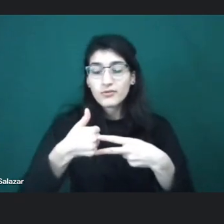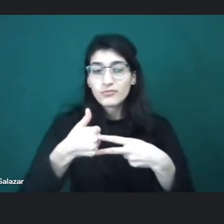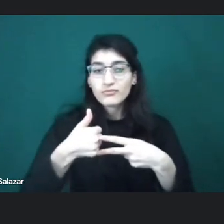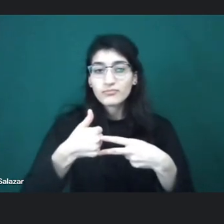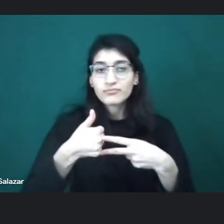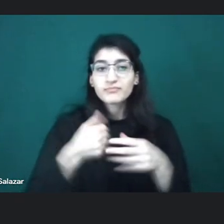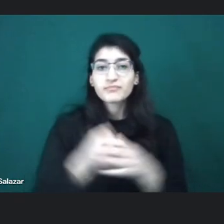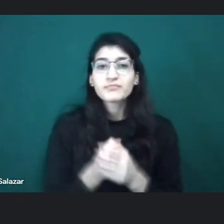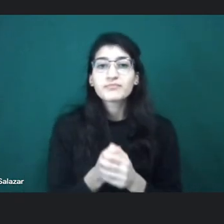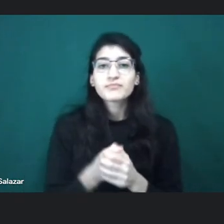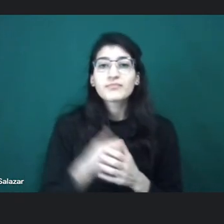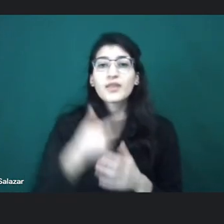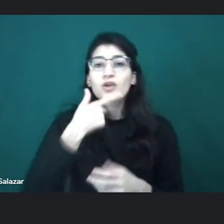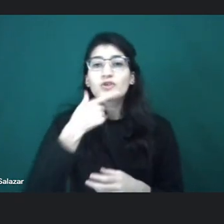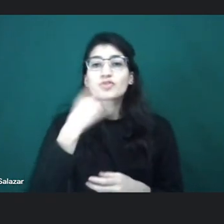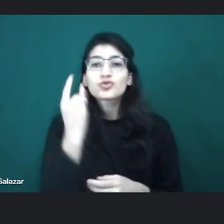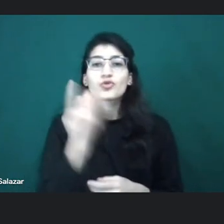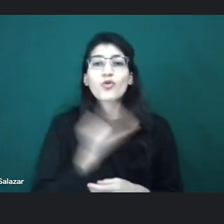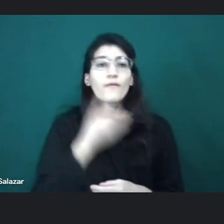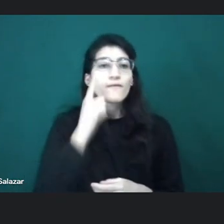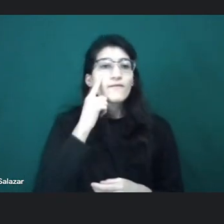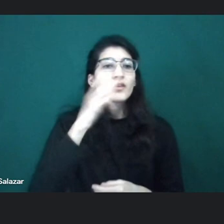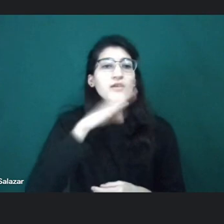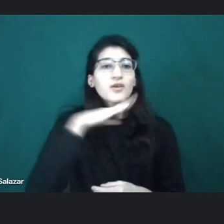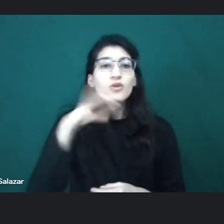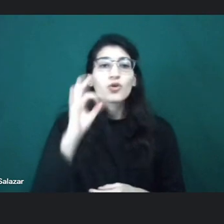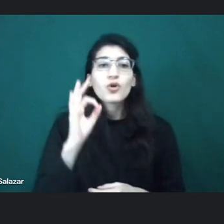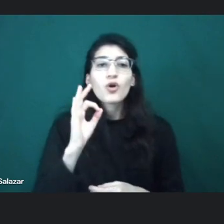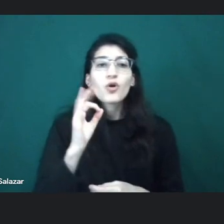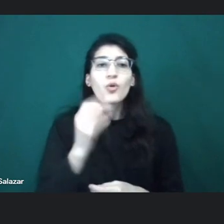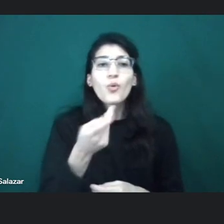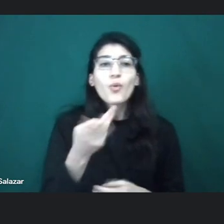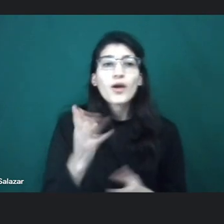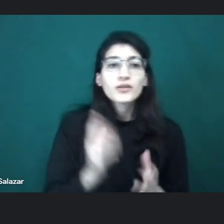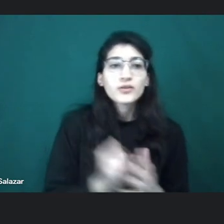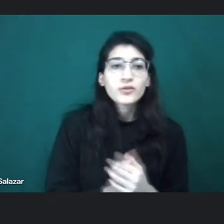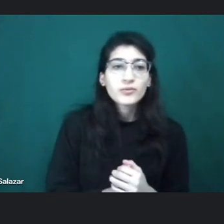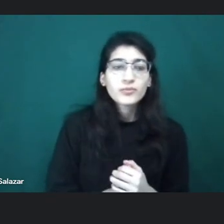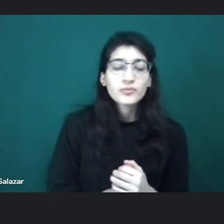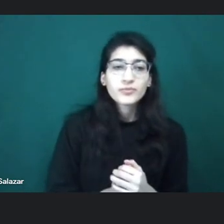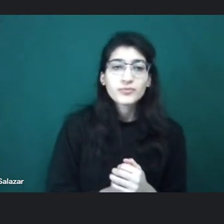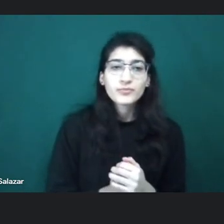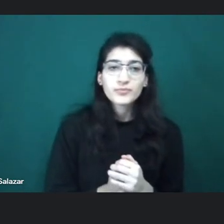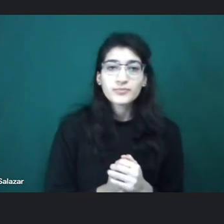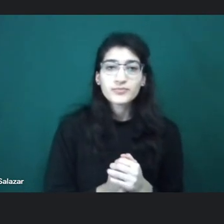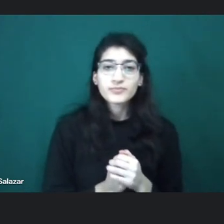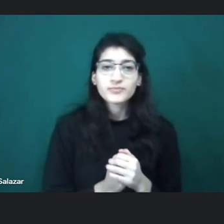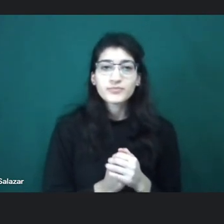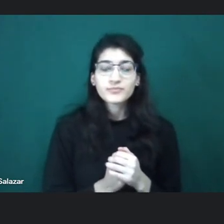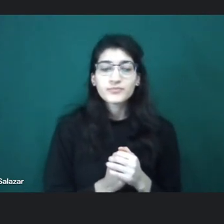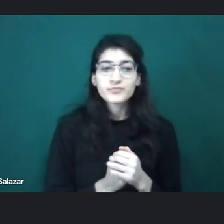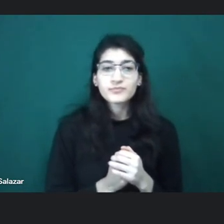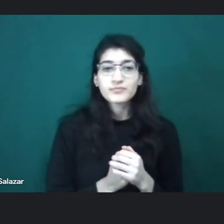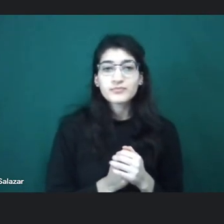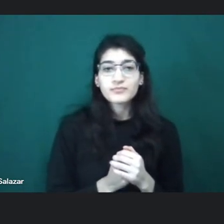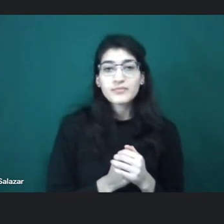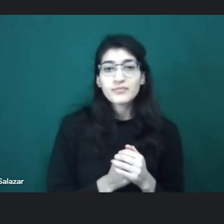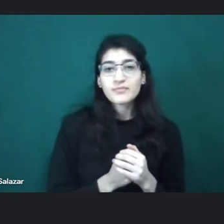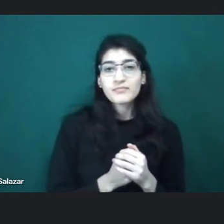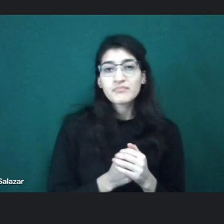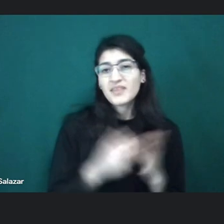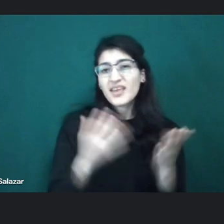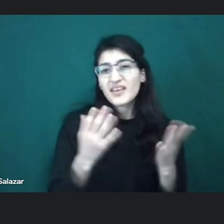Uno. Li y también ibe, que es de adjetivo. Cuando es adverbio generalmente tiene dos porque parte